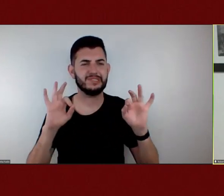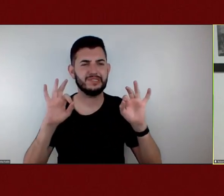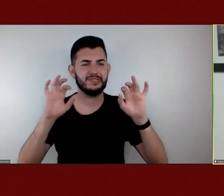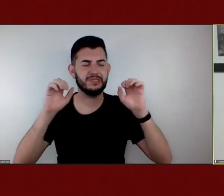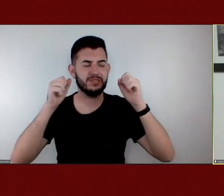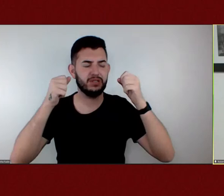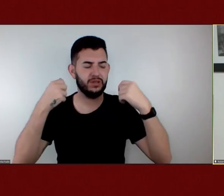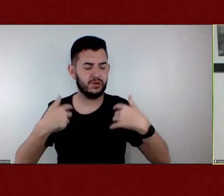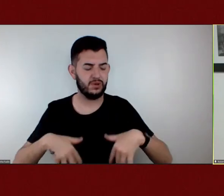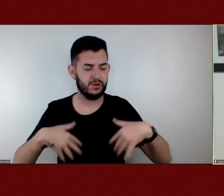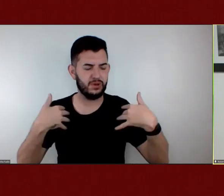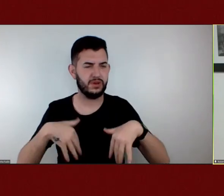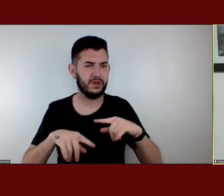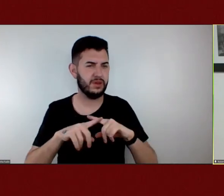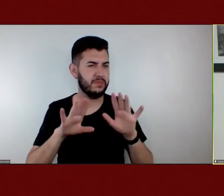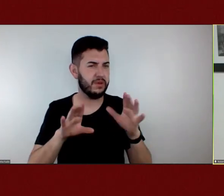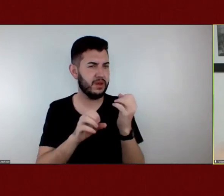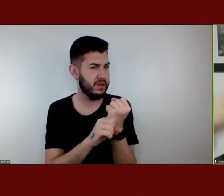marcantes. Alguns